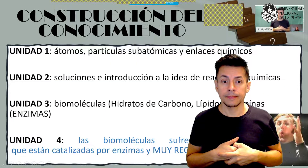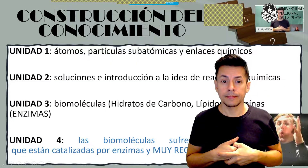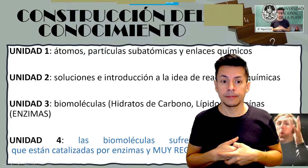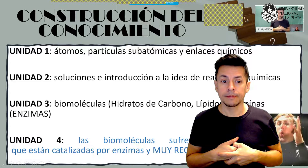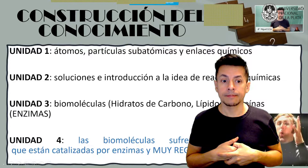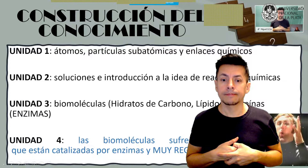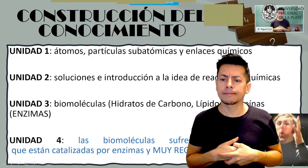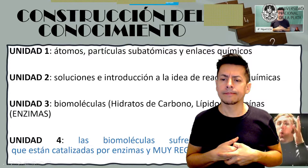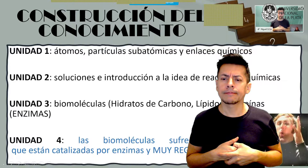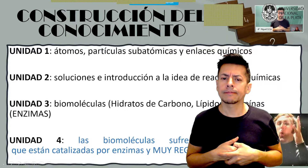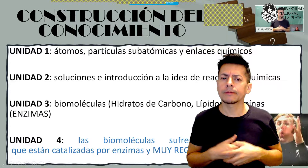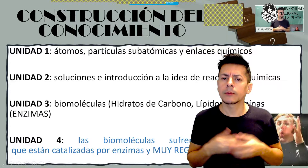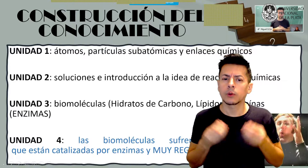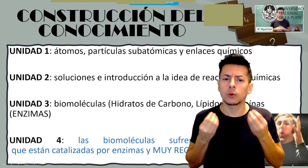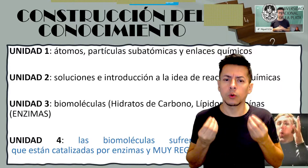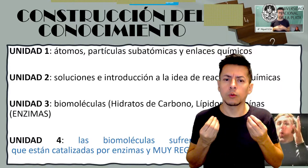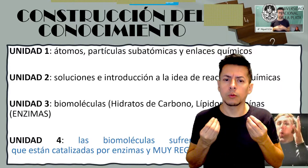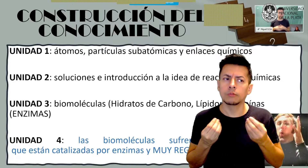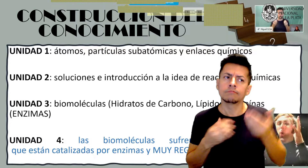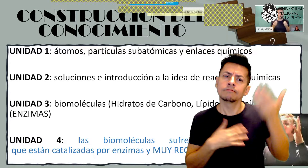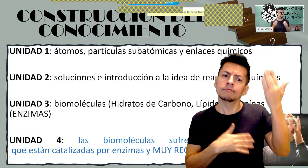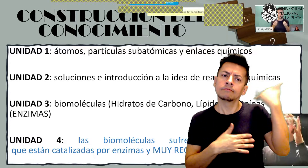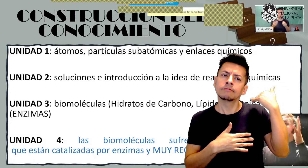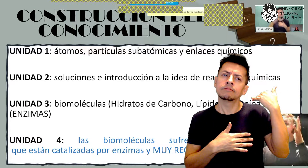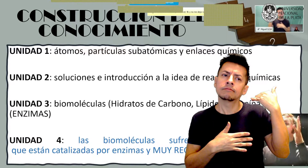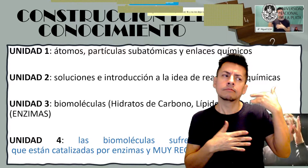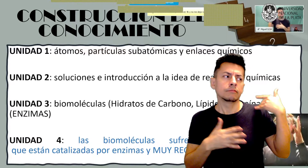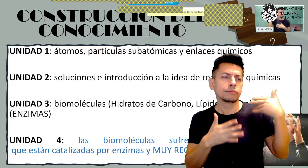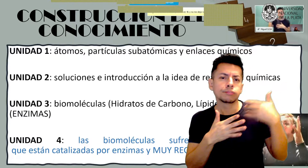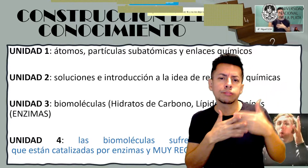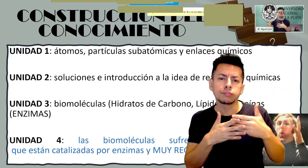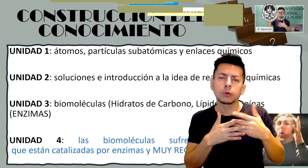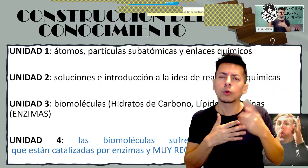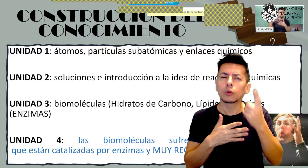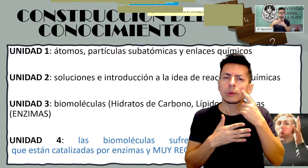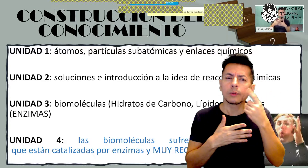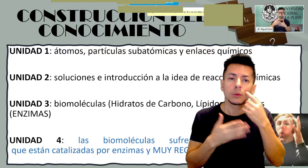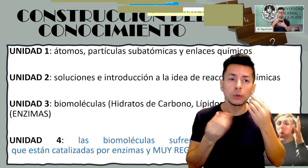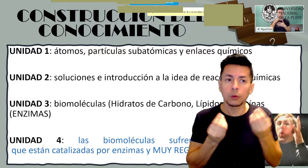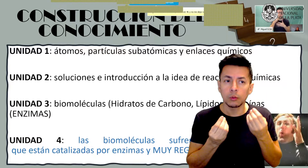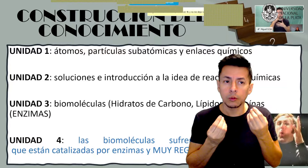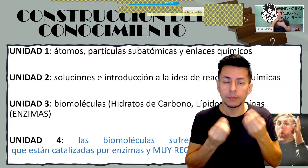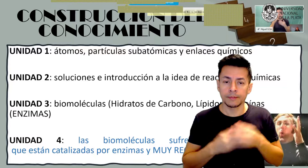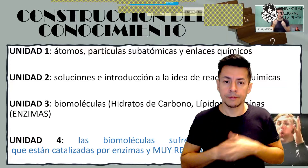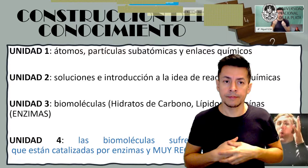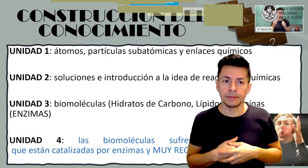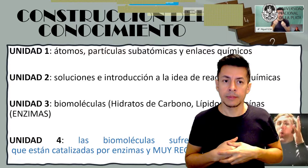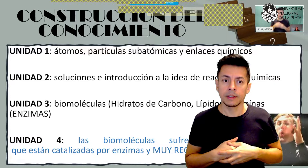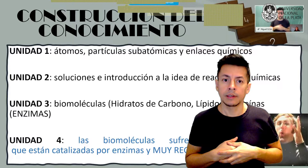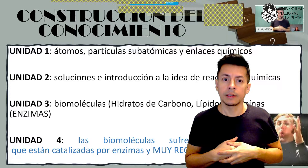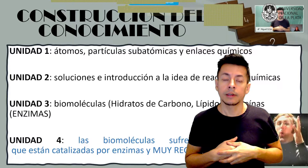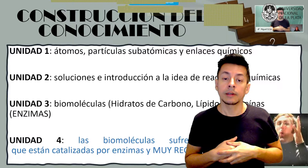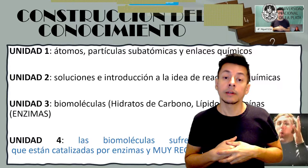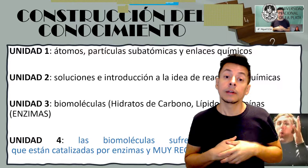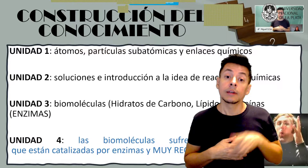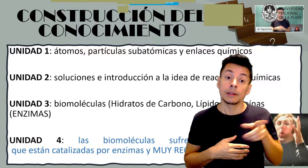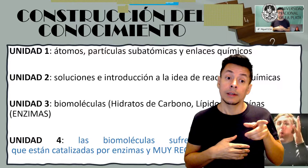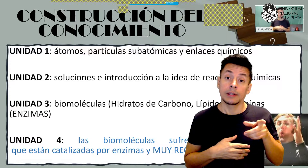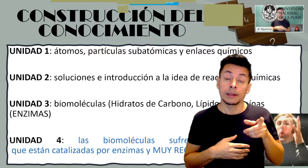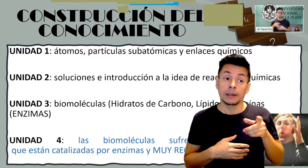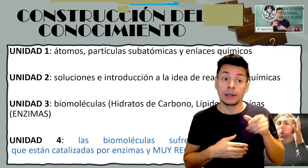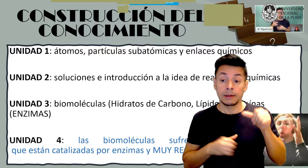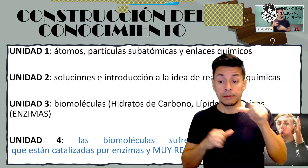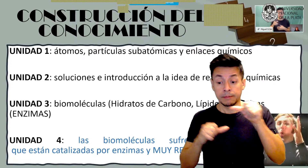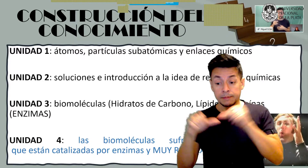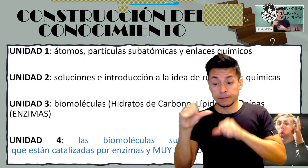Entonces, ¿cómo fuimos construyendo el conocimiento en relación a bioquímica y biofísica, que es nuestra materia